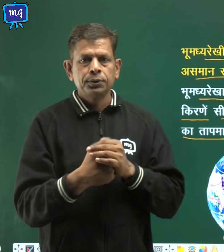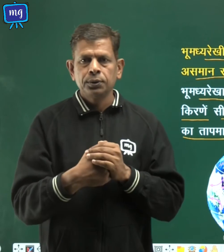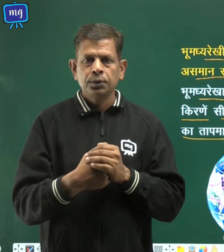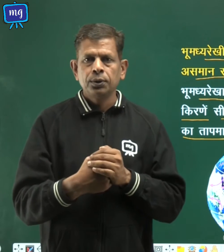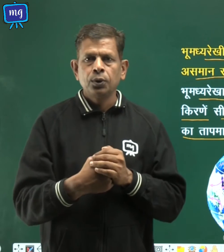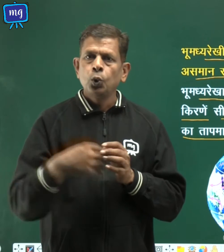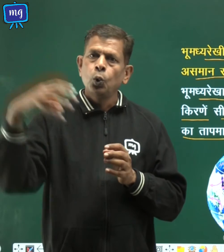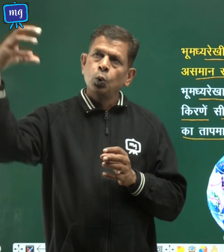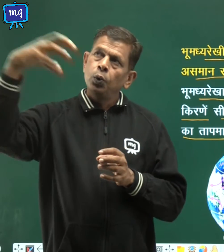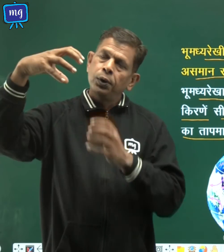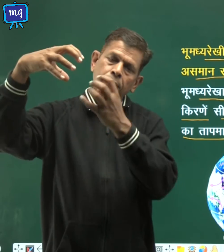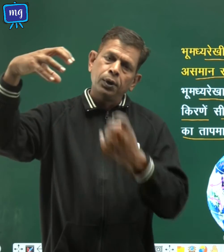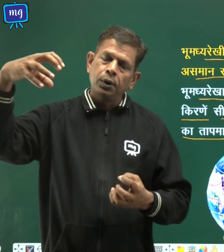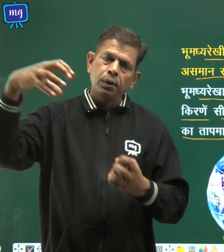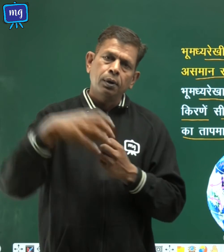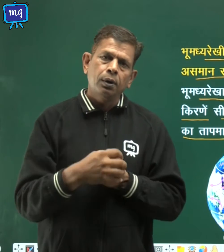सूर्य की किरणें